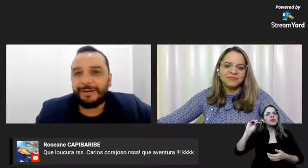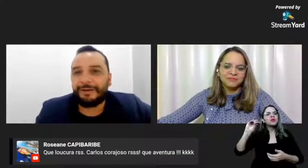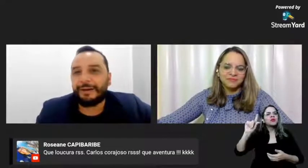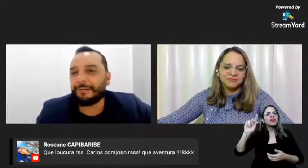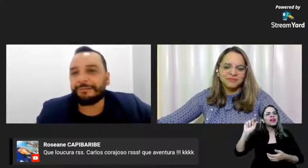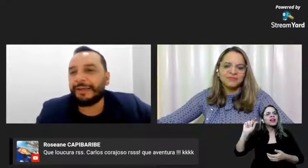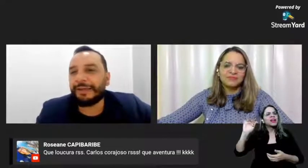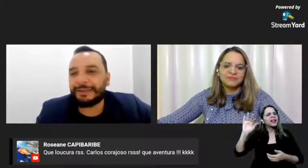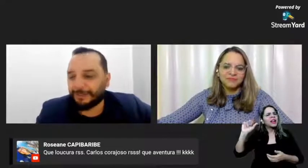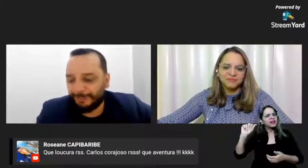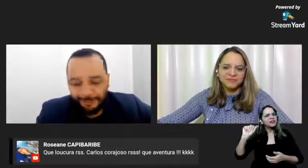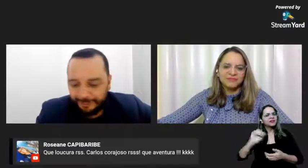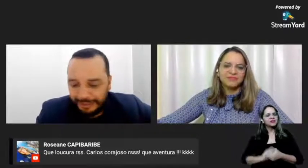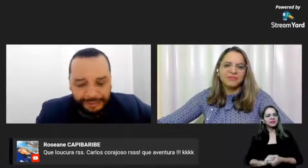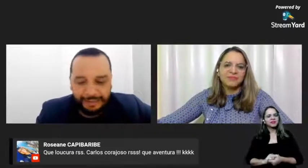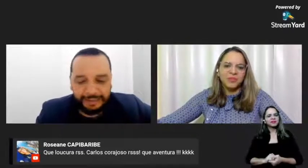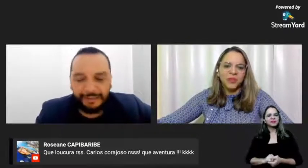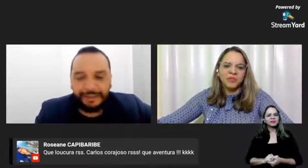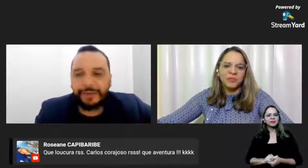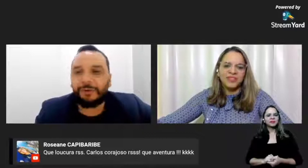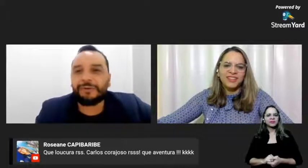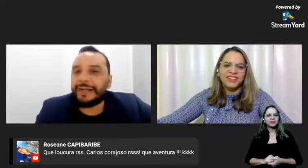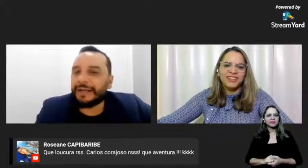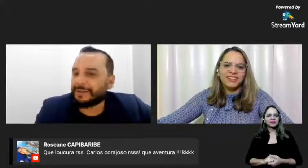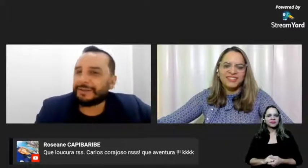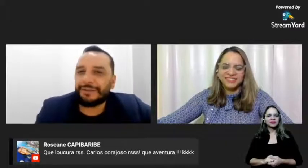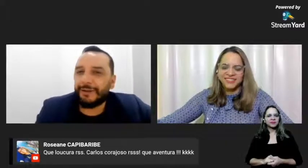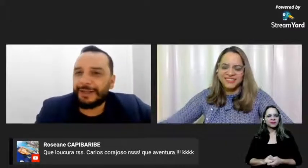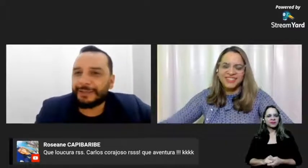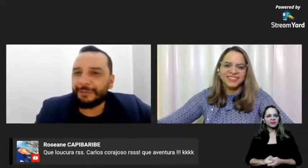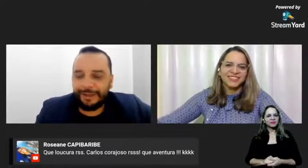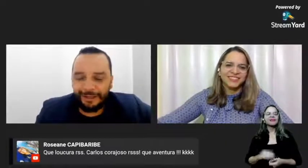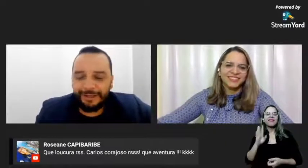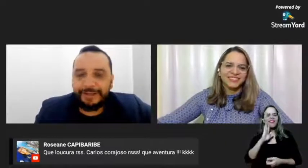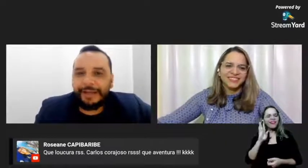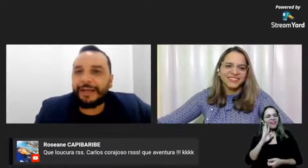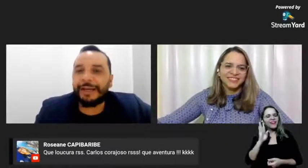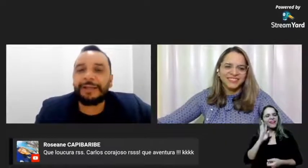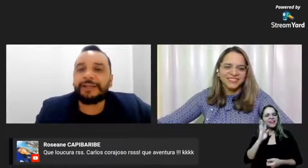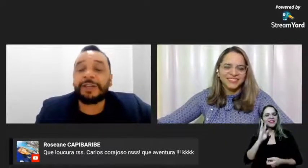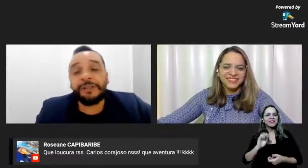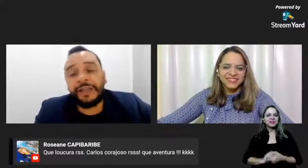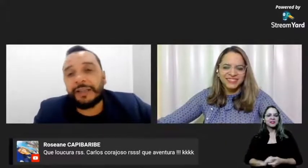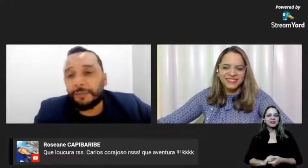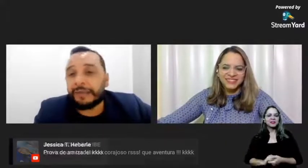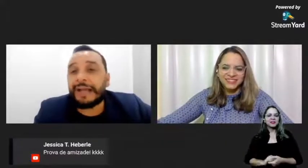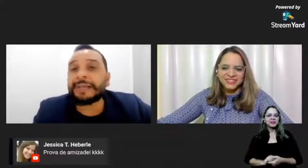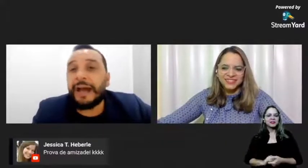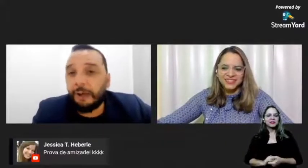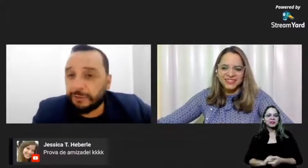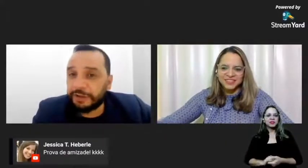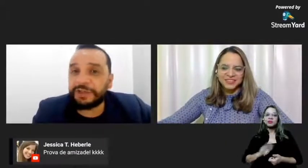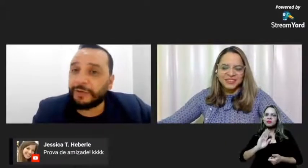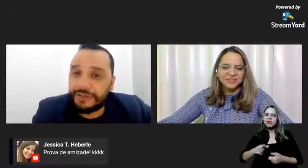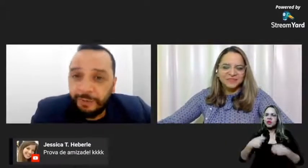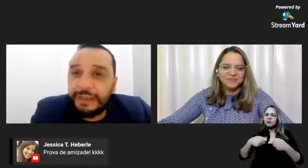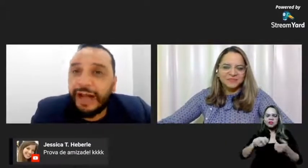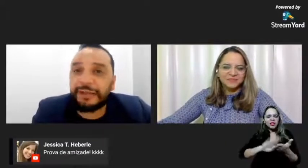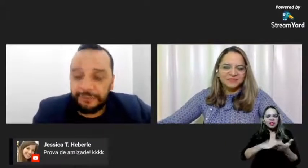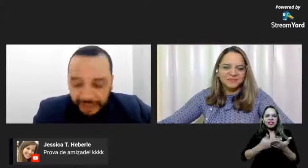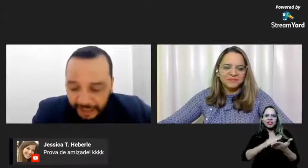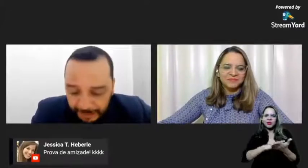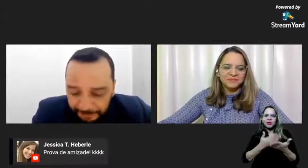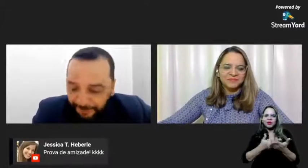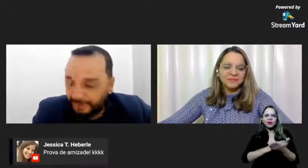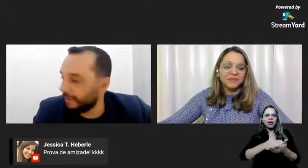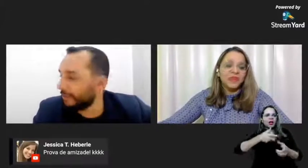lá, minha e sua, e contar essas histórias, porque eu já tive que interpretar assalto, a gente já foi